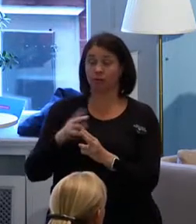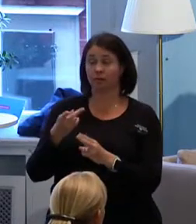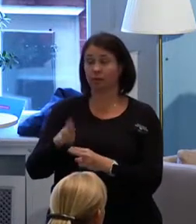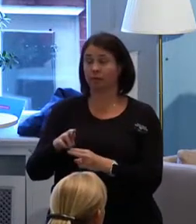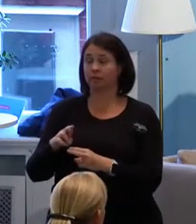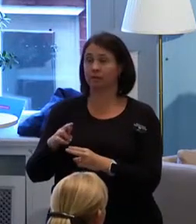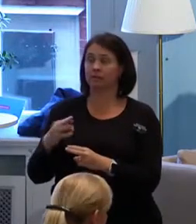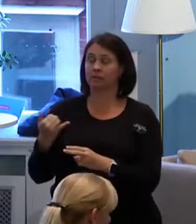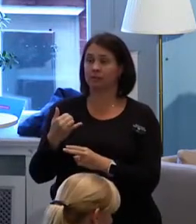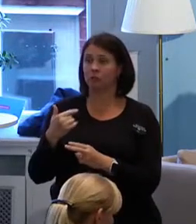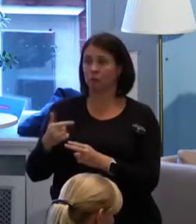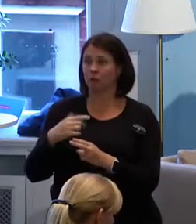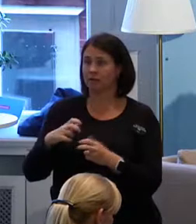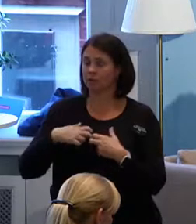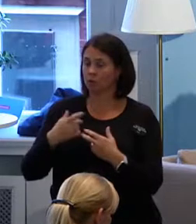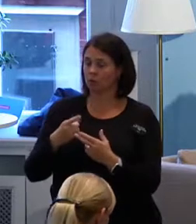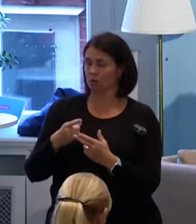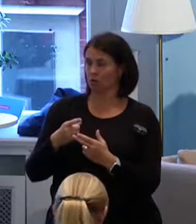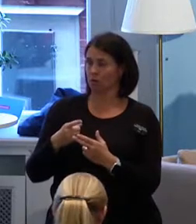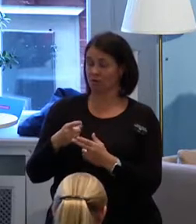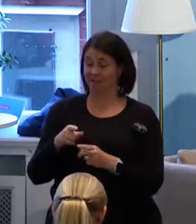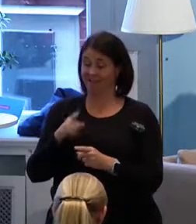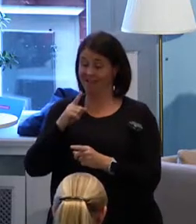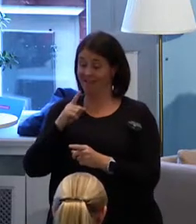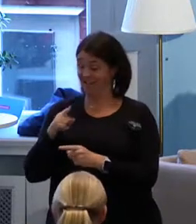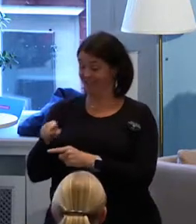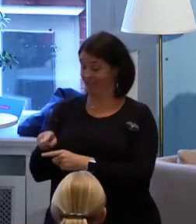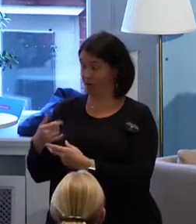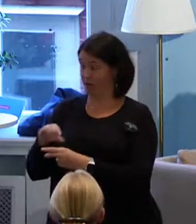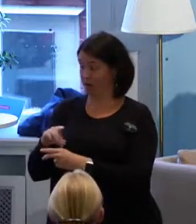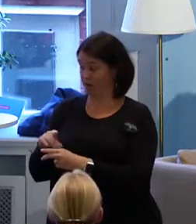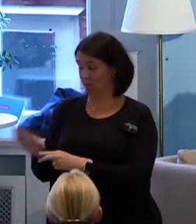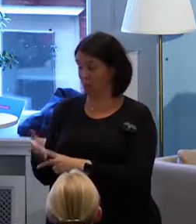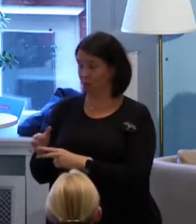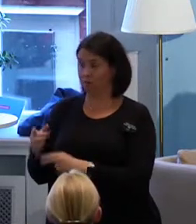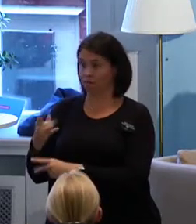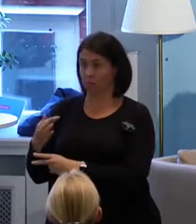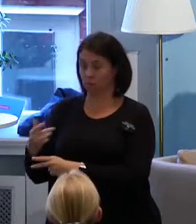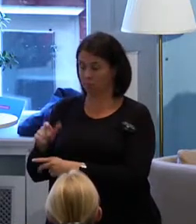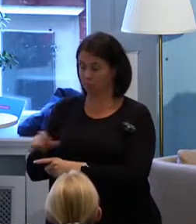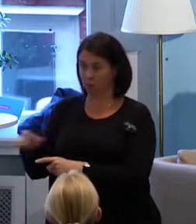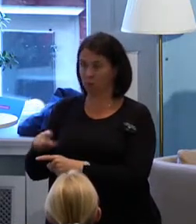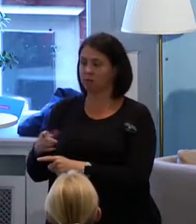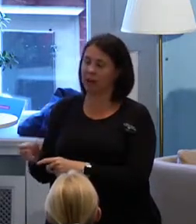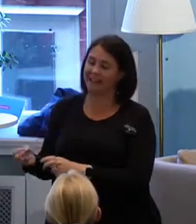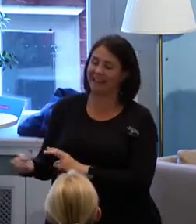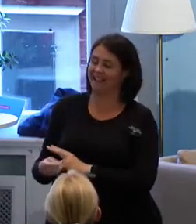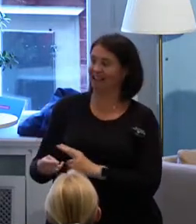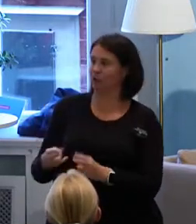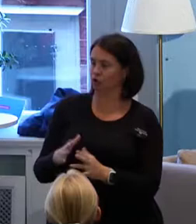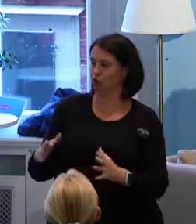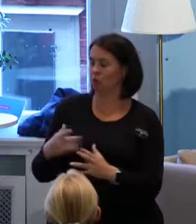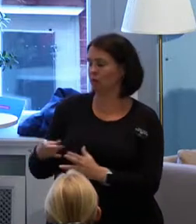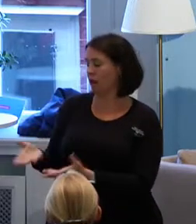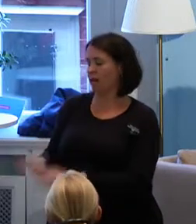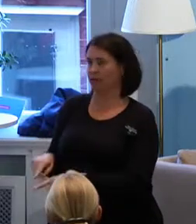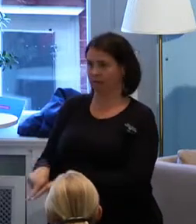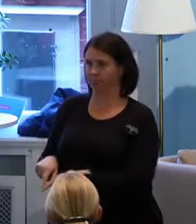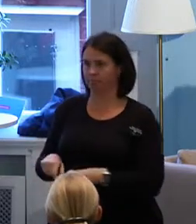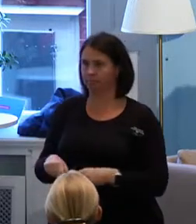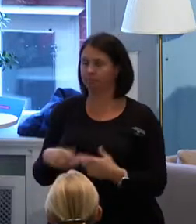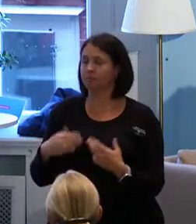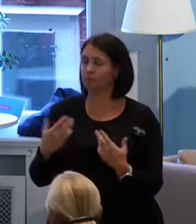så slänger du in det du vill bli av med ett litet bolag på 5 000 man och så lägger du ner det bolaget. End of problem. Men om man